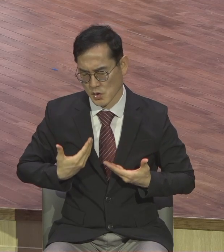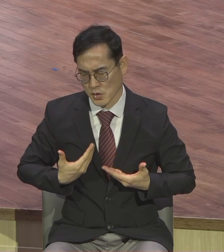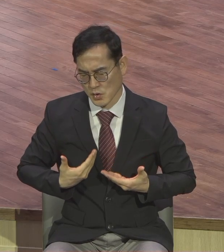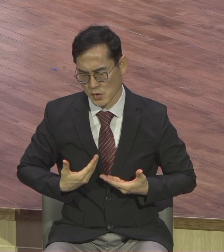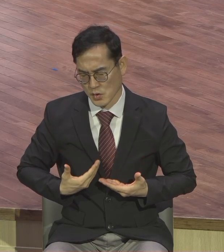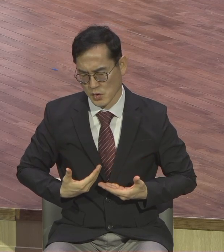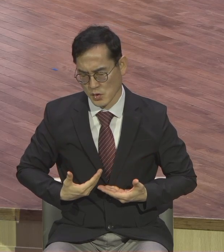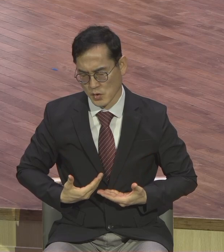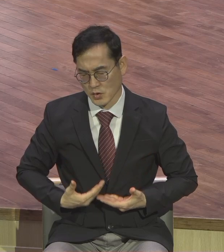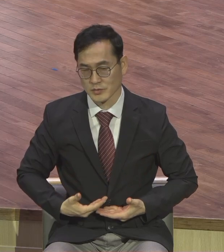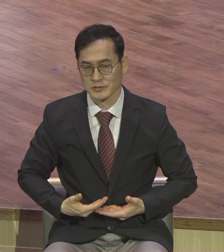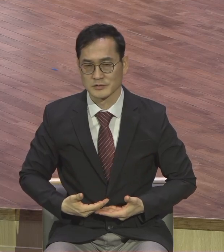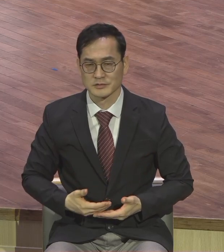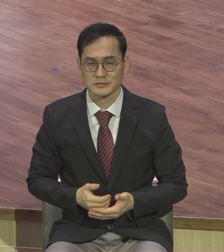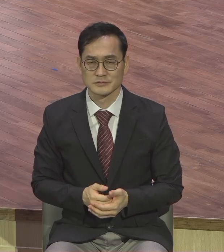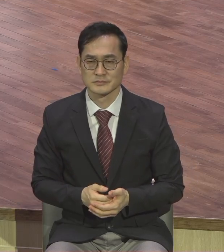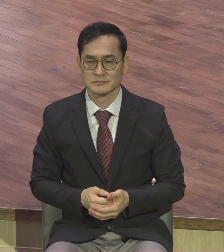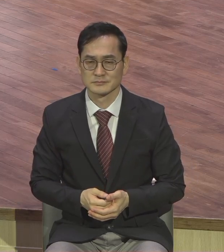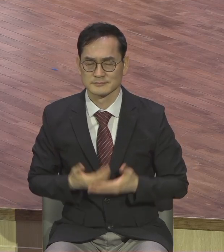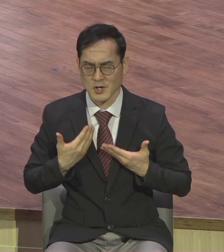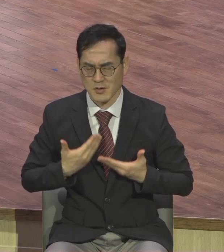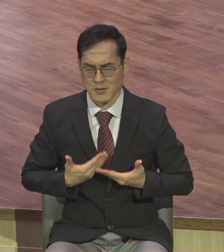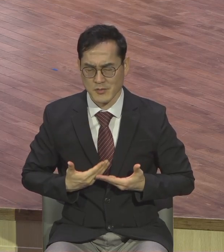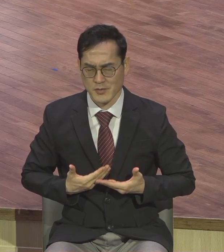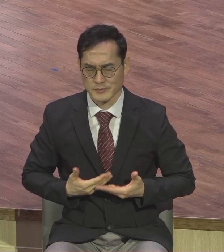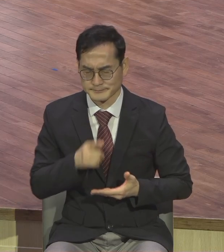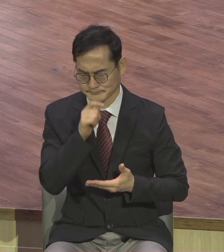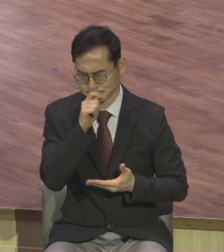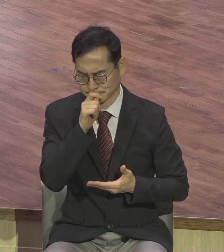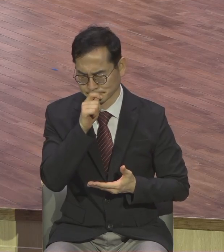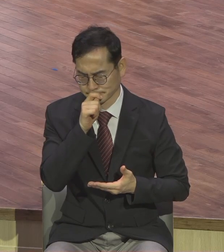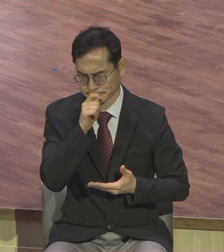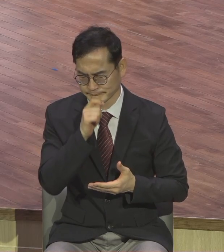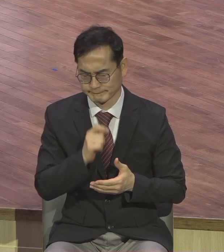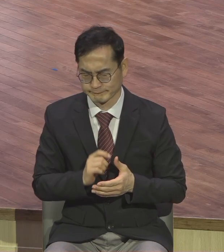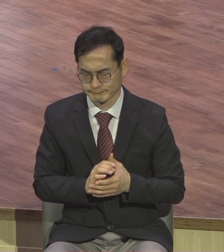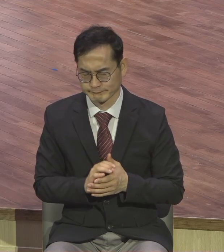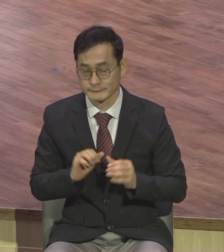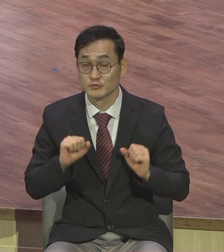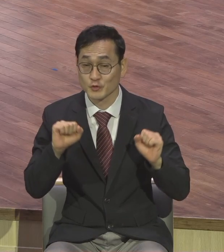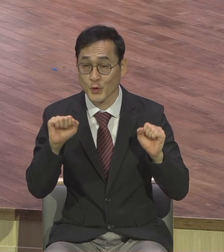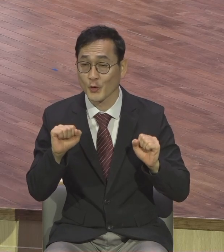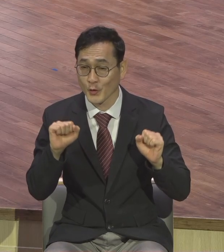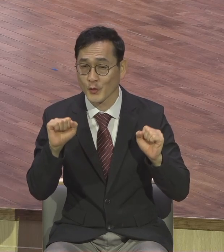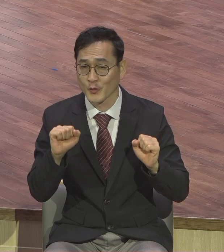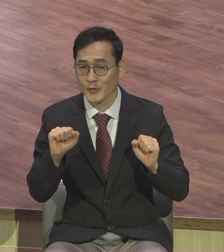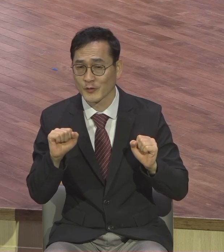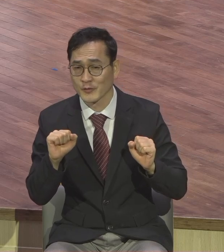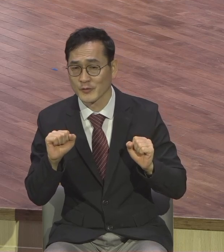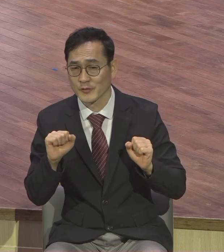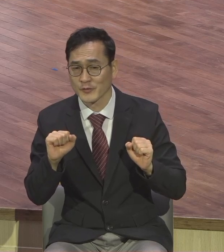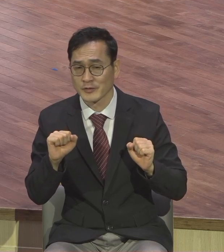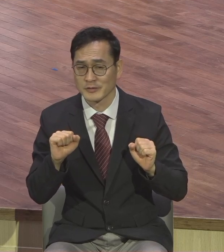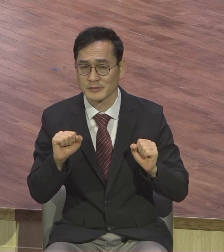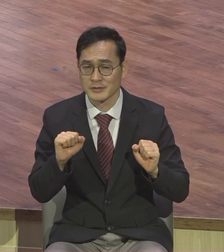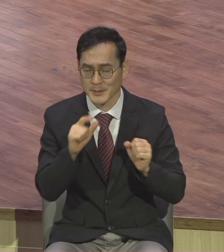너, 나입니다. 나, 나, 나 중심. 얼마나 기분 좋습니까?